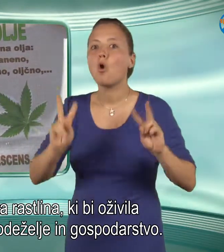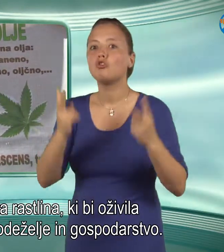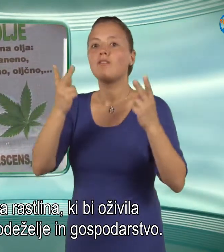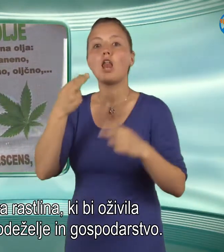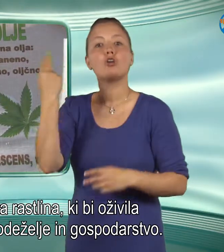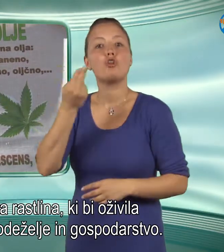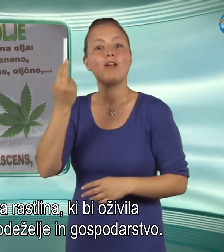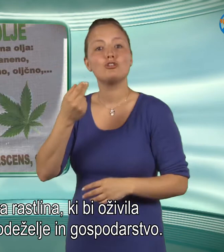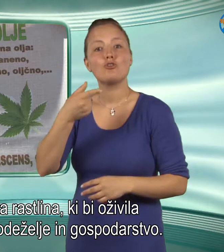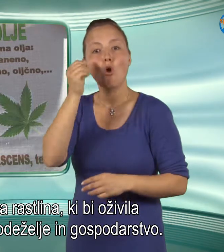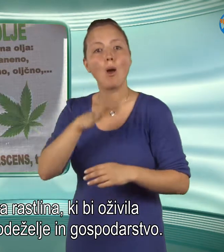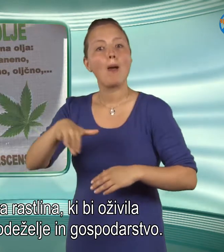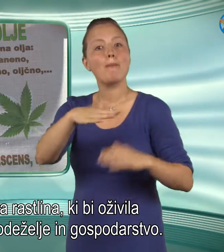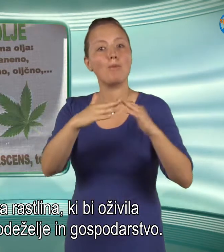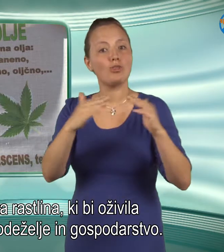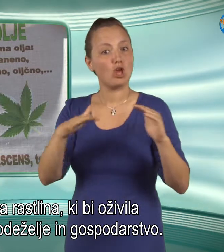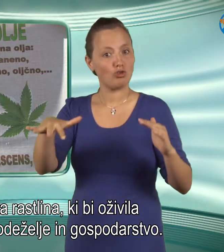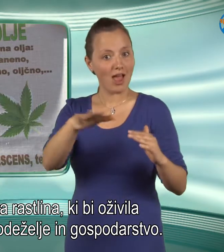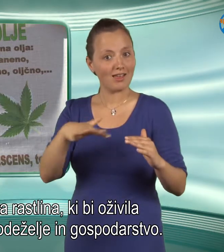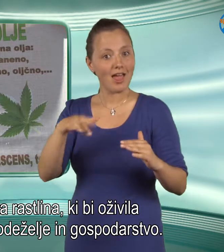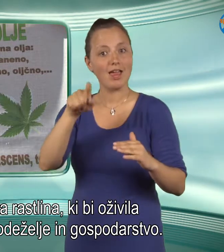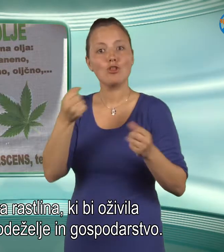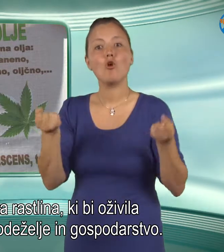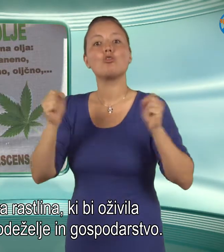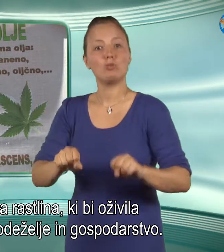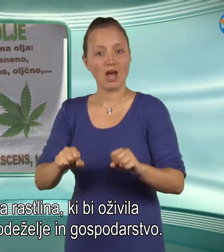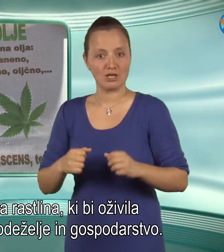slovensko podeželje in gospodarstvo.